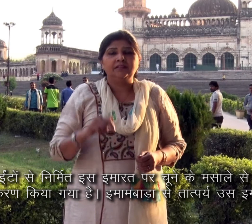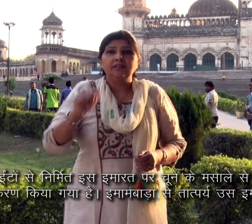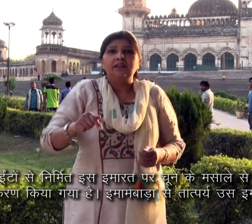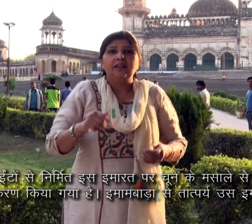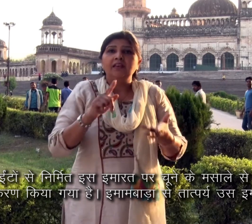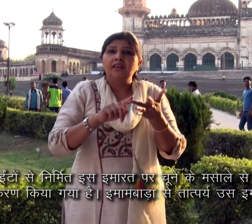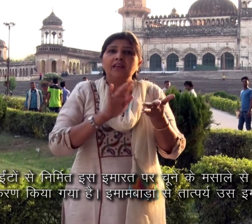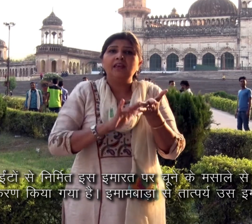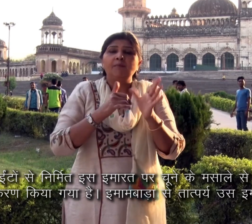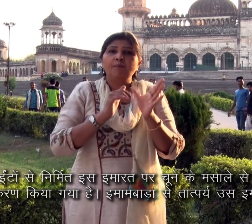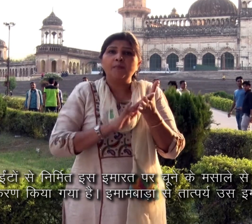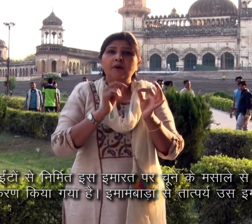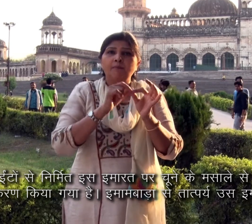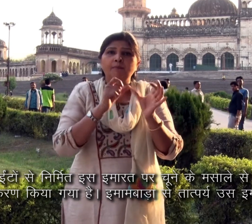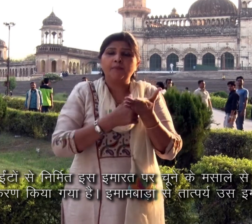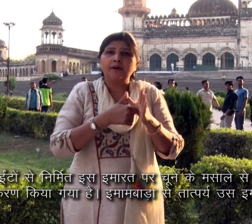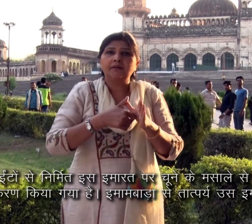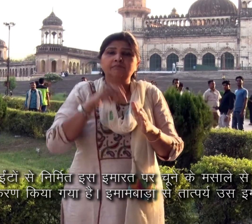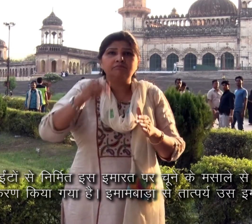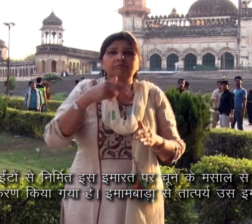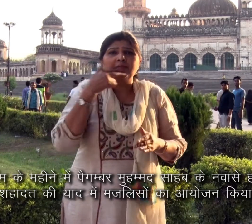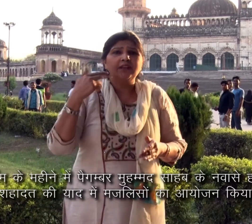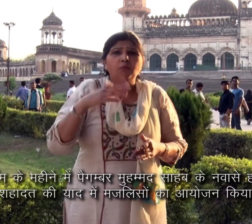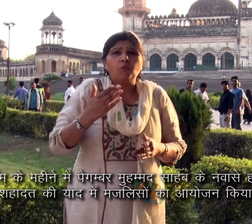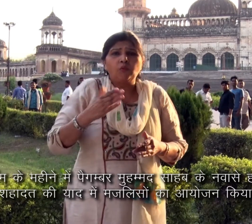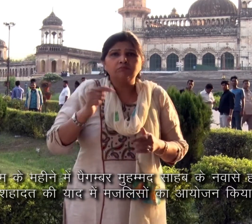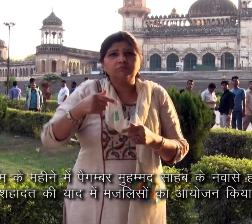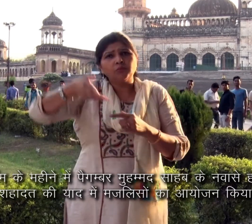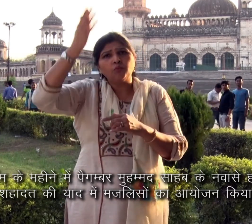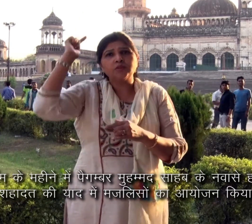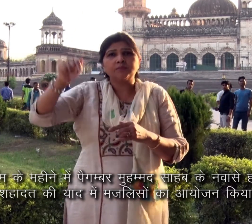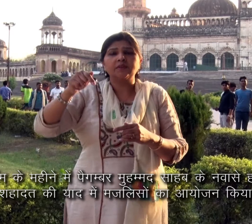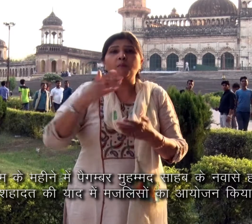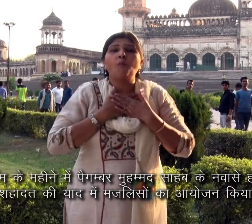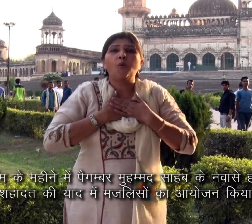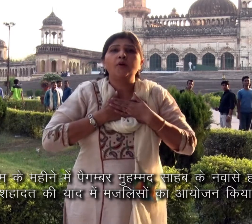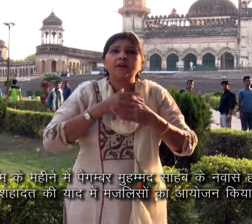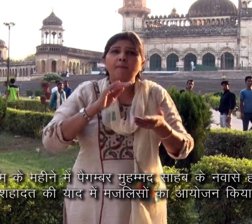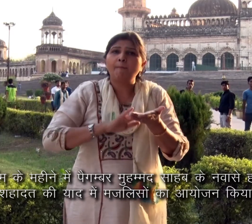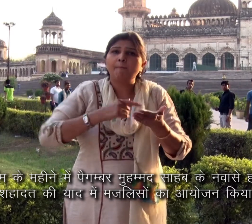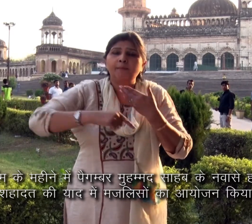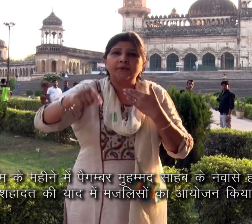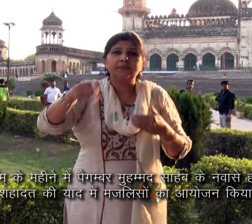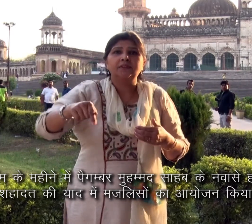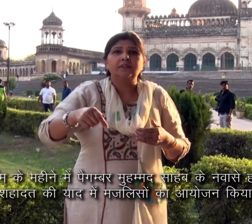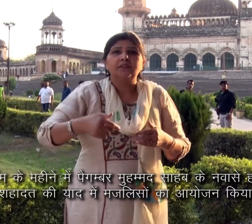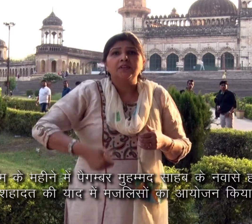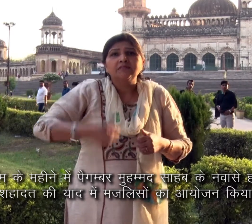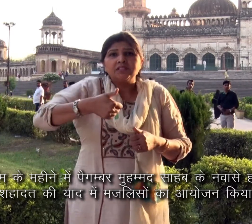इमामबाड़े से तात्पर्य उस इमारत से है जिसमें मुहर्रम के महीने में पैगंबर मोहम्मद साहब के नवासे